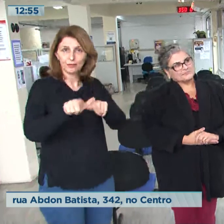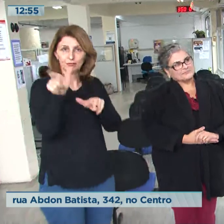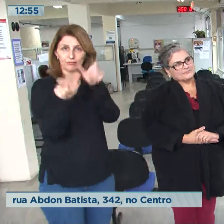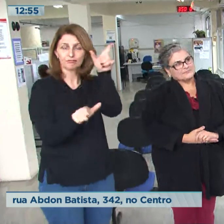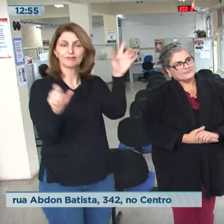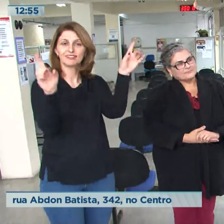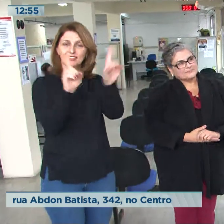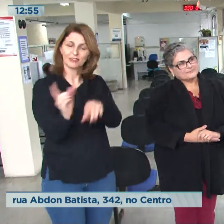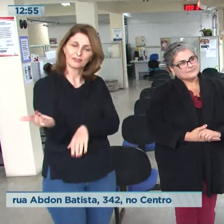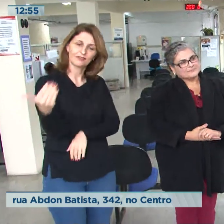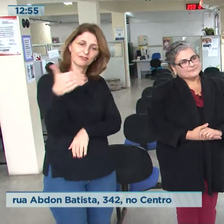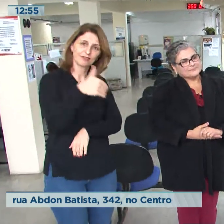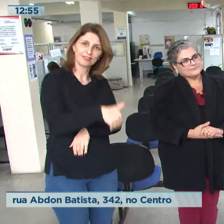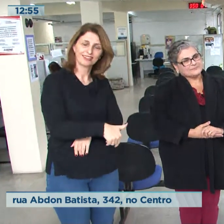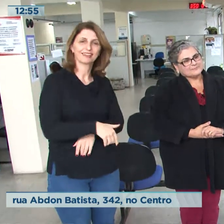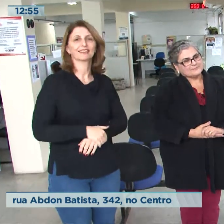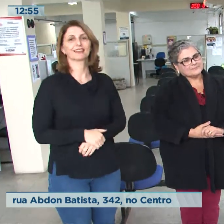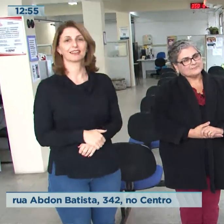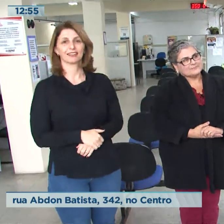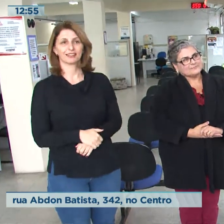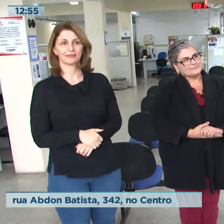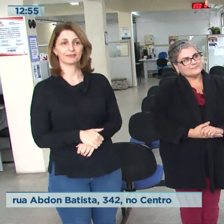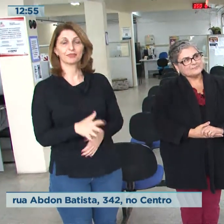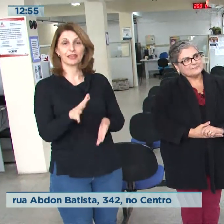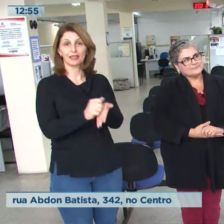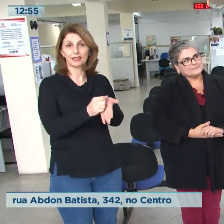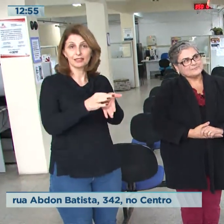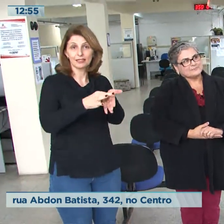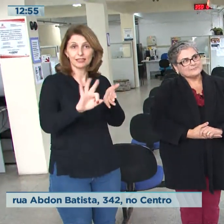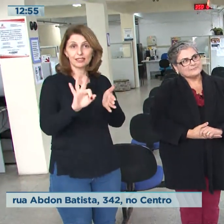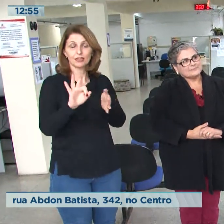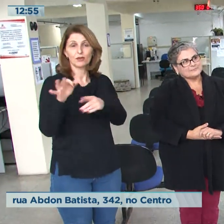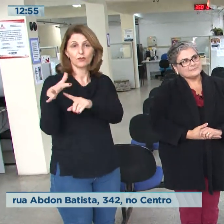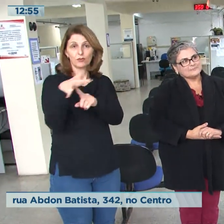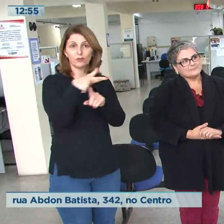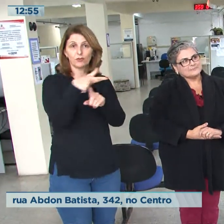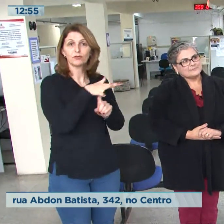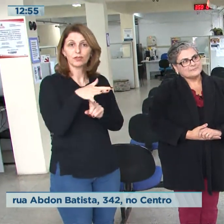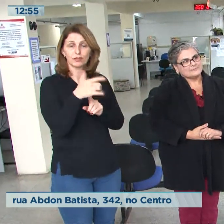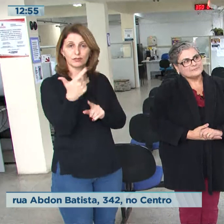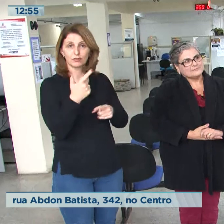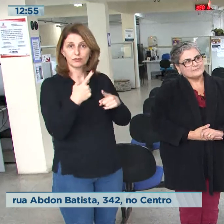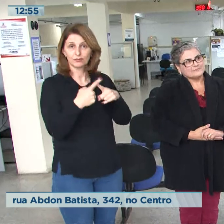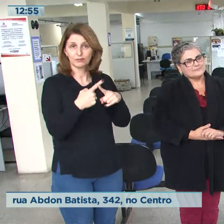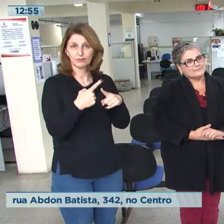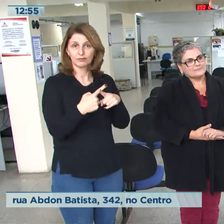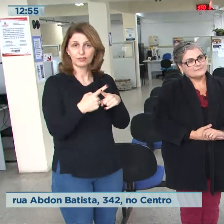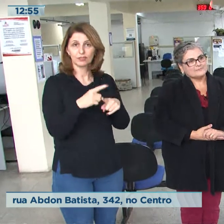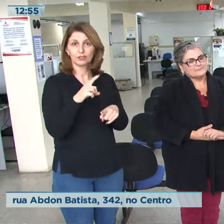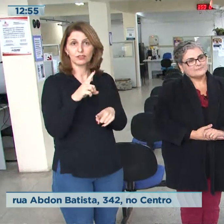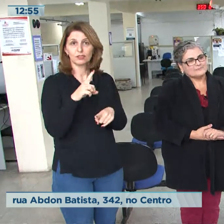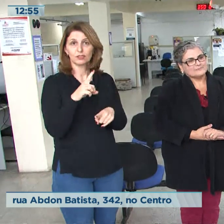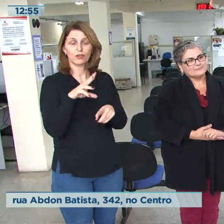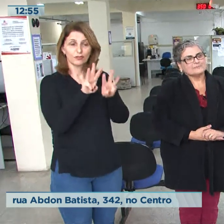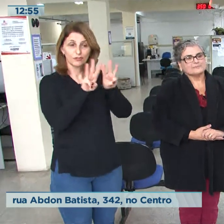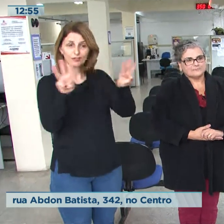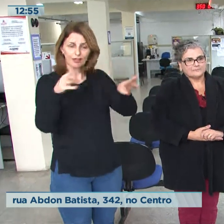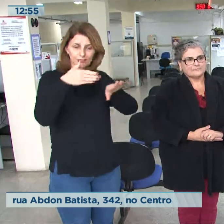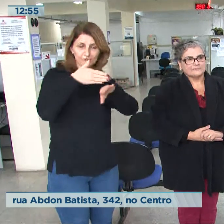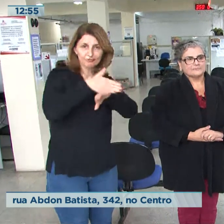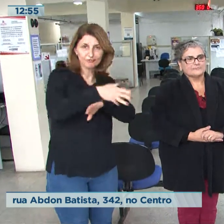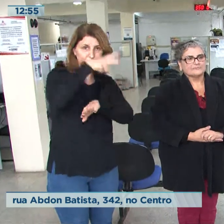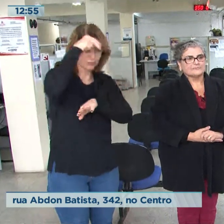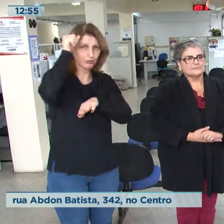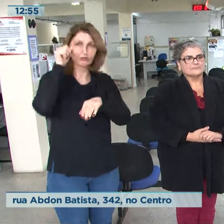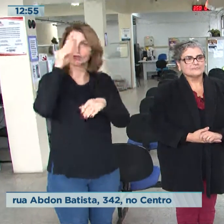com deficiência, vem até aqui. E as inscrições para o Feirão, segunda edição, é só entrar no site da Prefeitura,